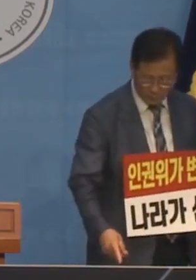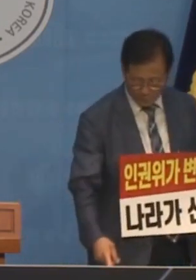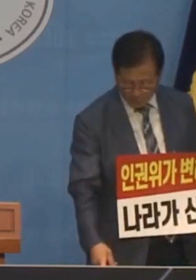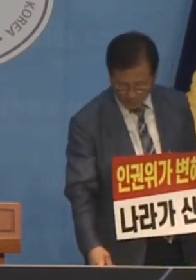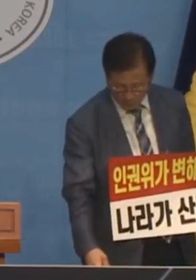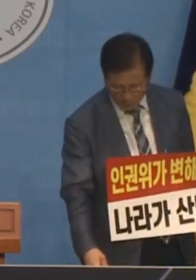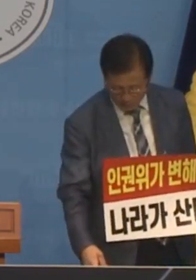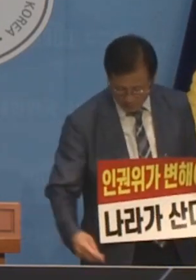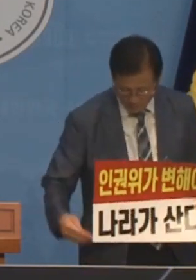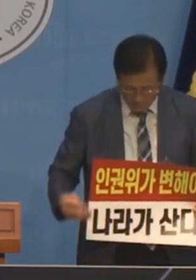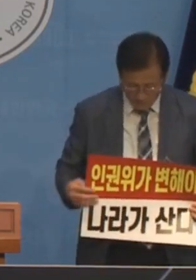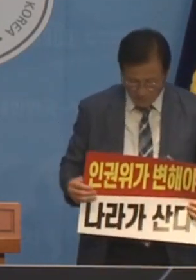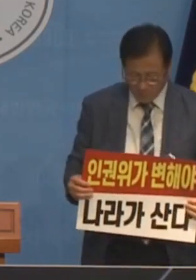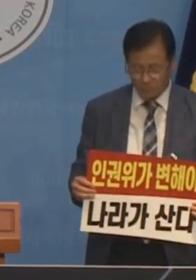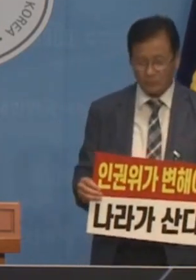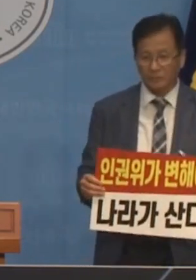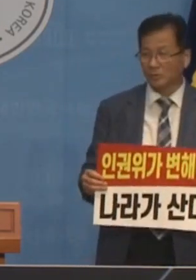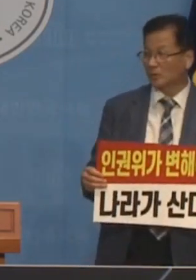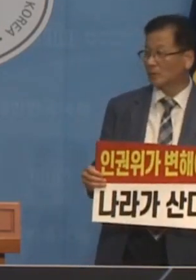통로방에 쓰는 곳이네.